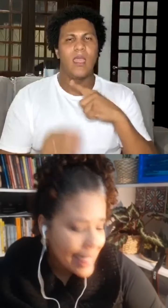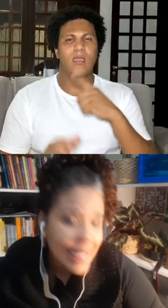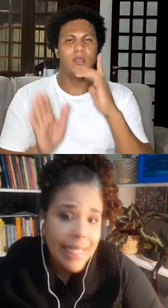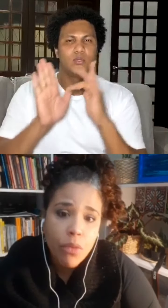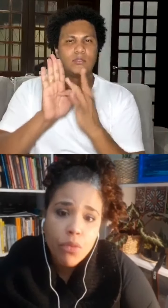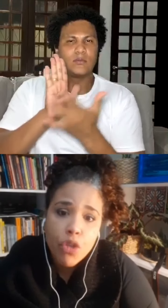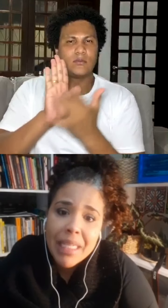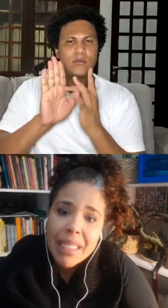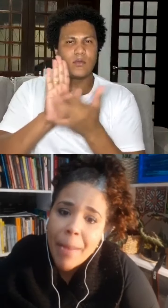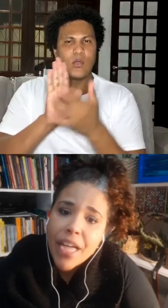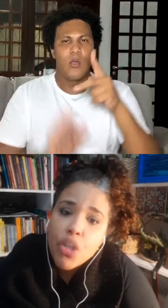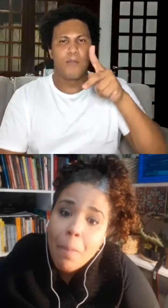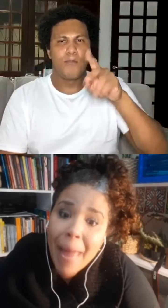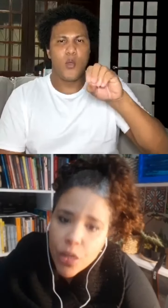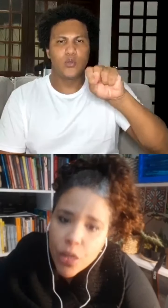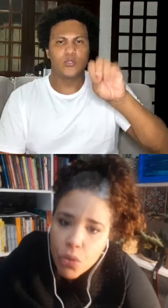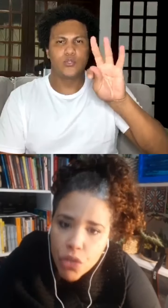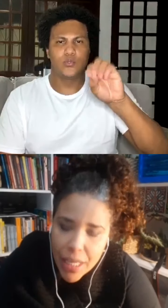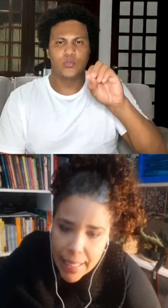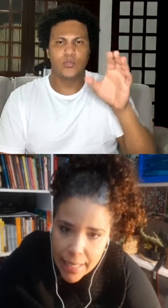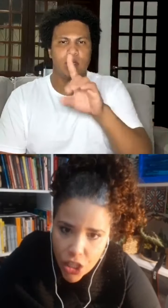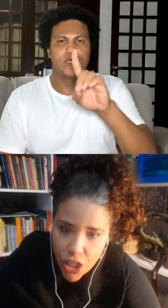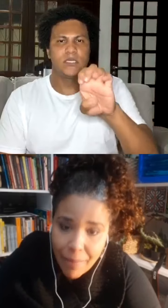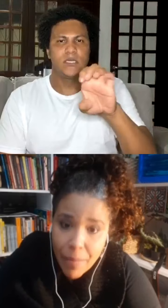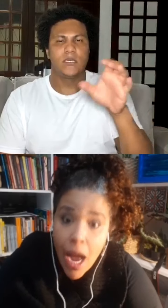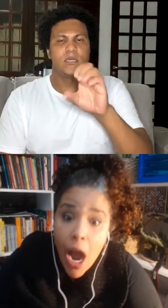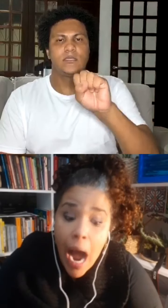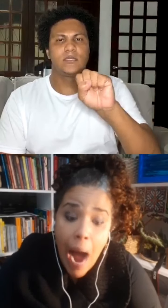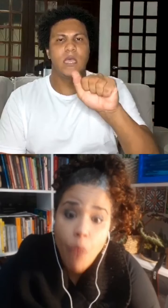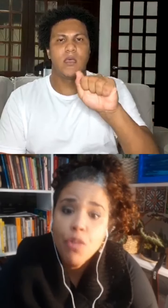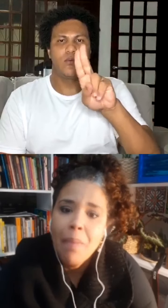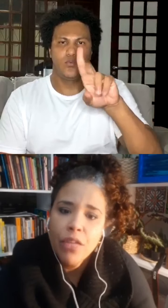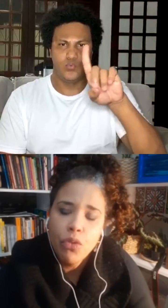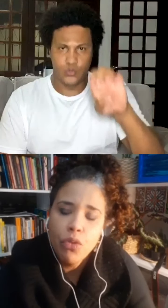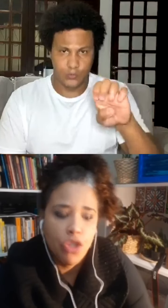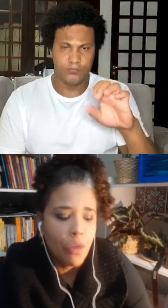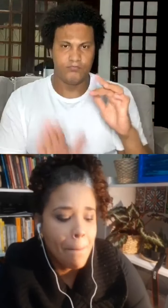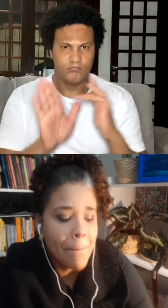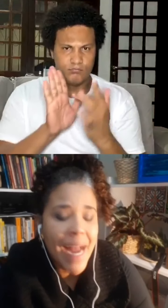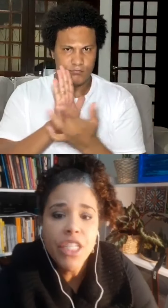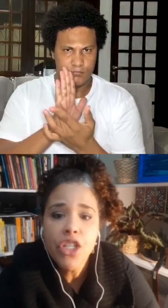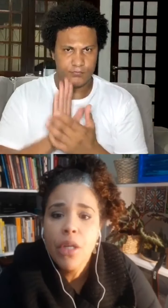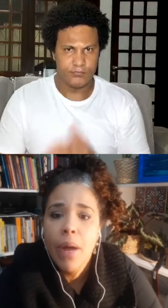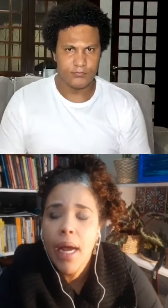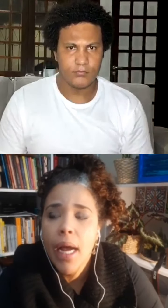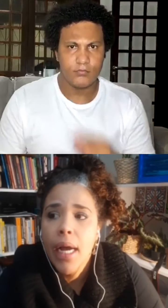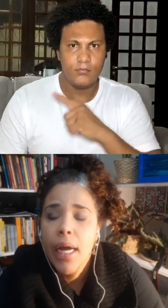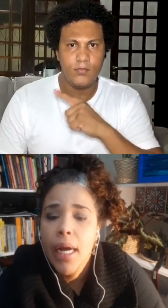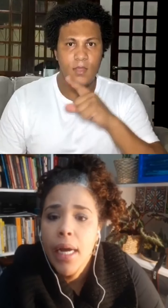Esses são os principais métodos que existem. Os métodos mais